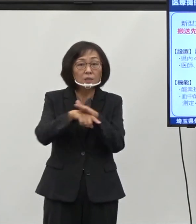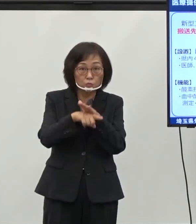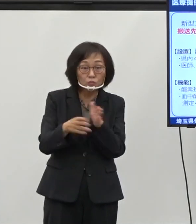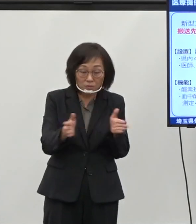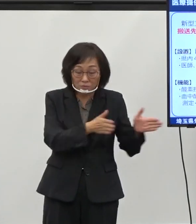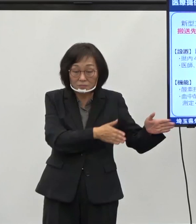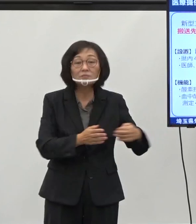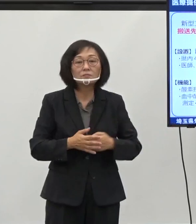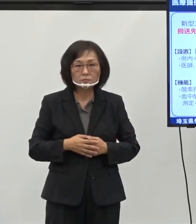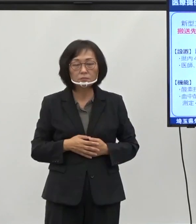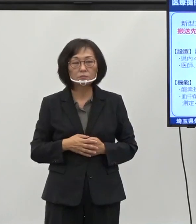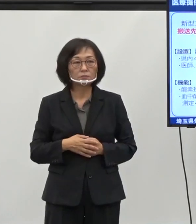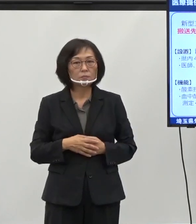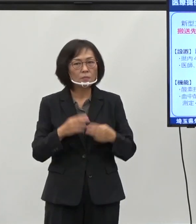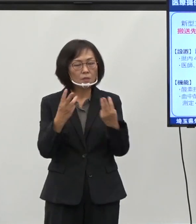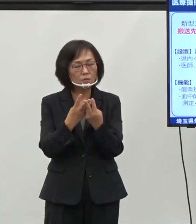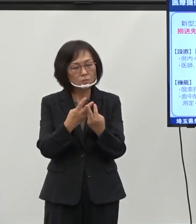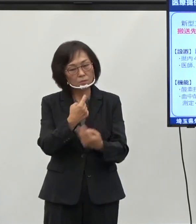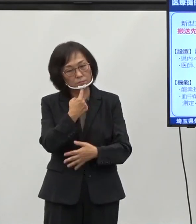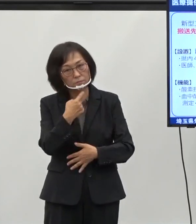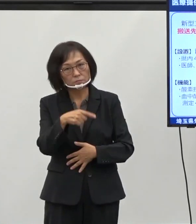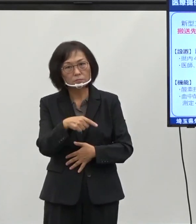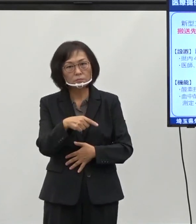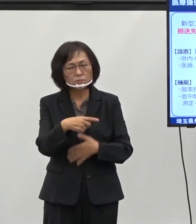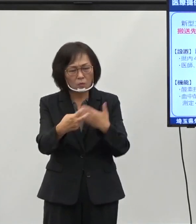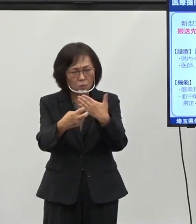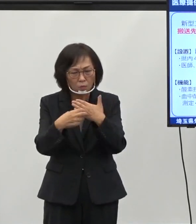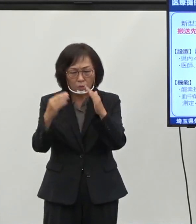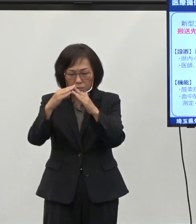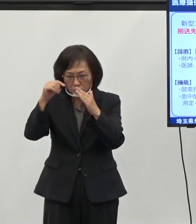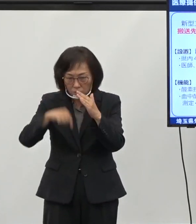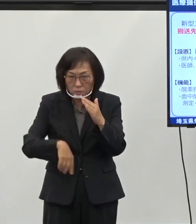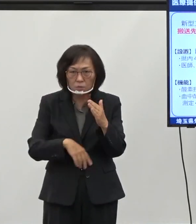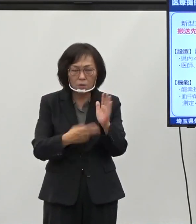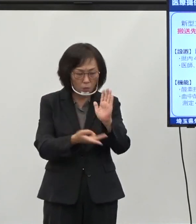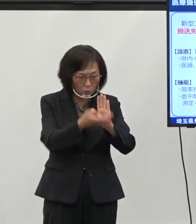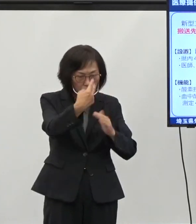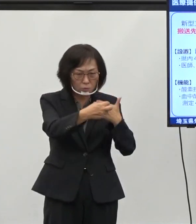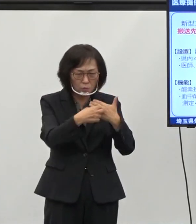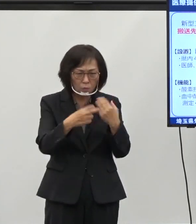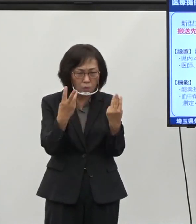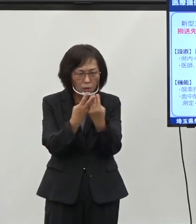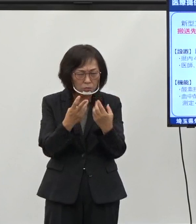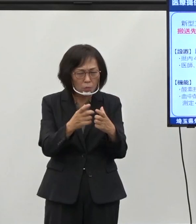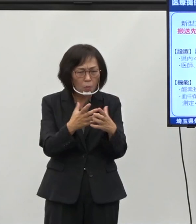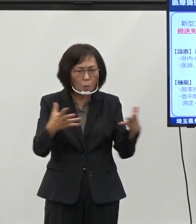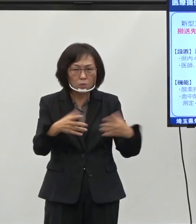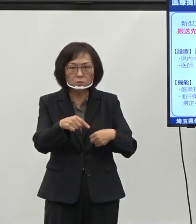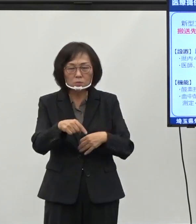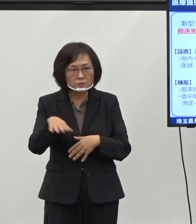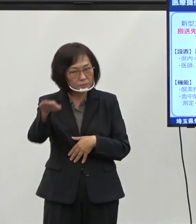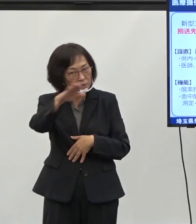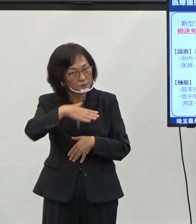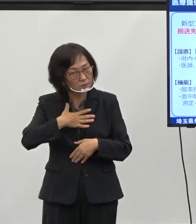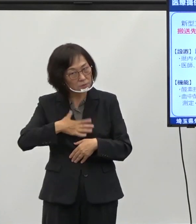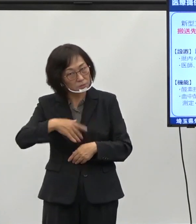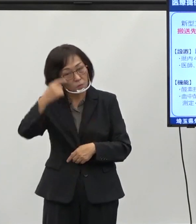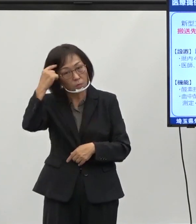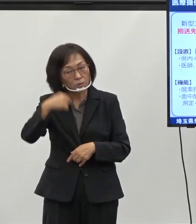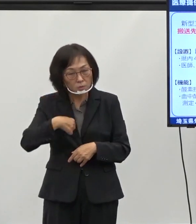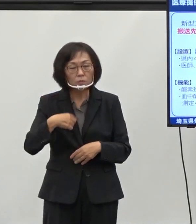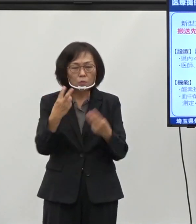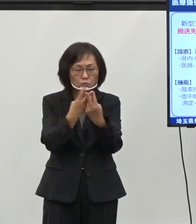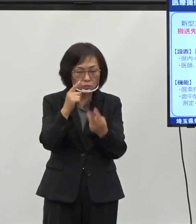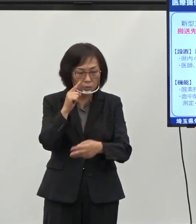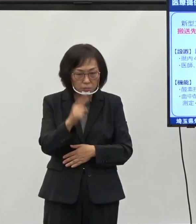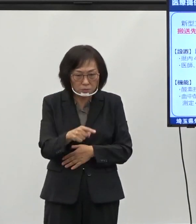としてですね、で療養者が異様に多いと、でそれからその 皆さんもお気づきになったかもしれませんけど、私も数字パッ